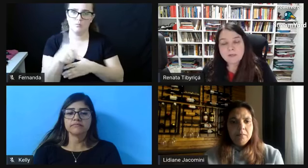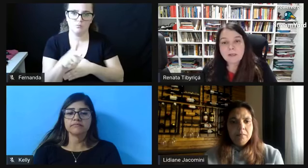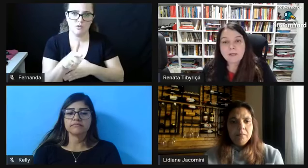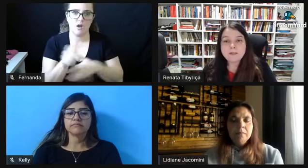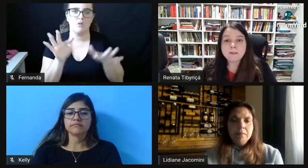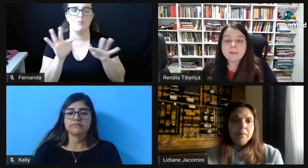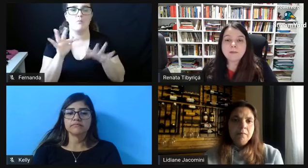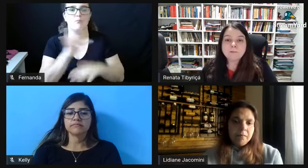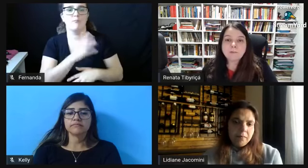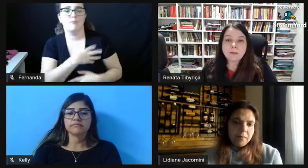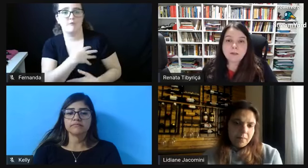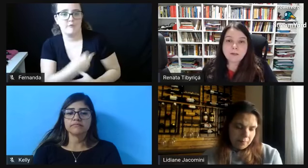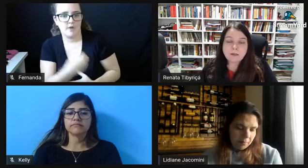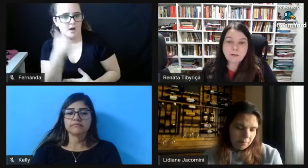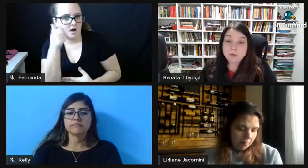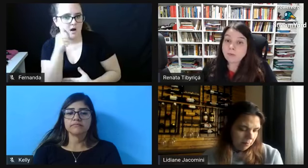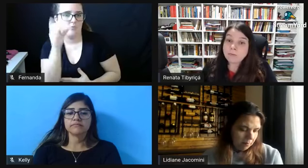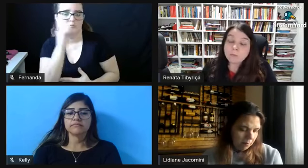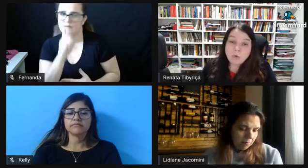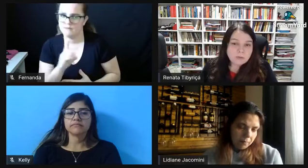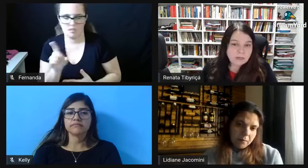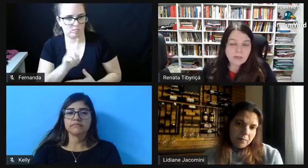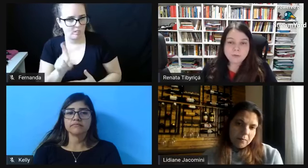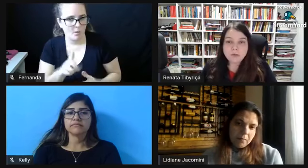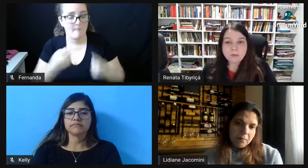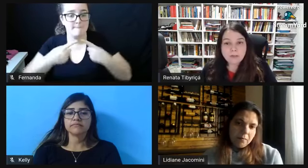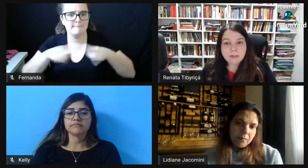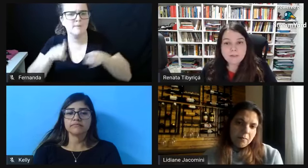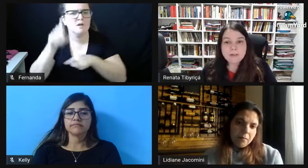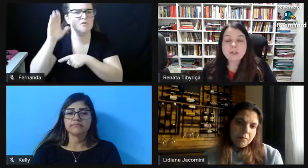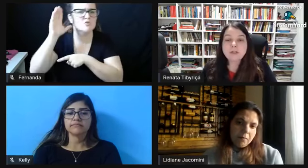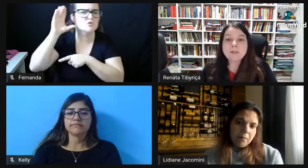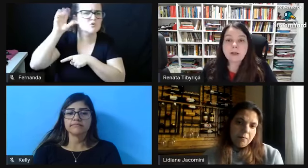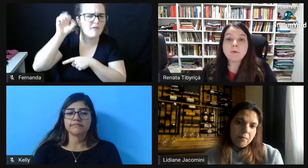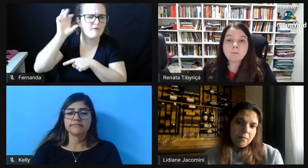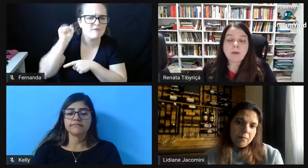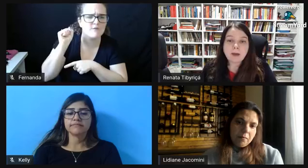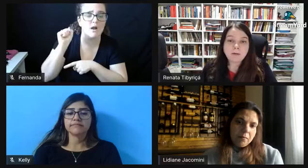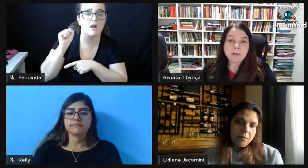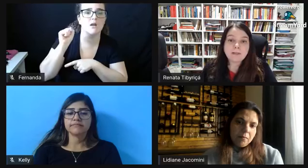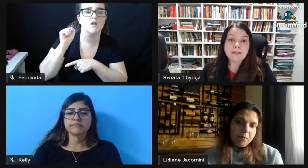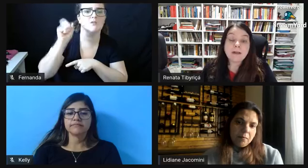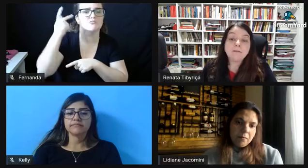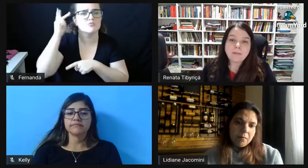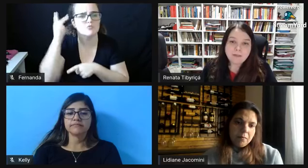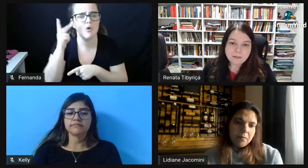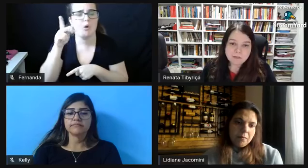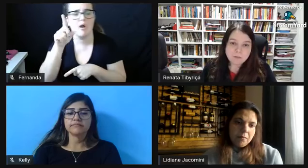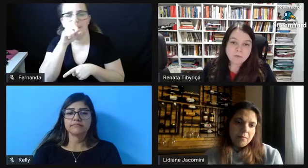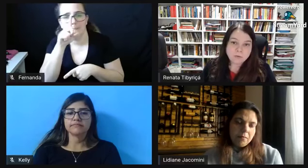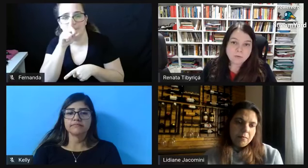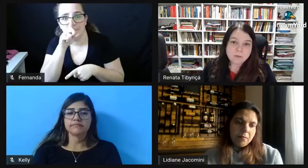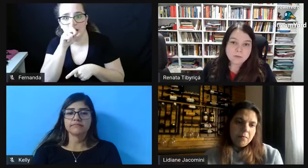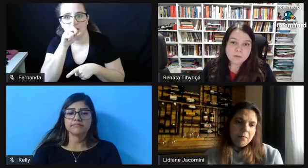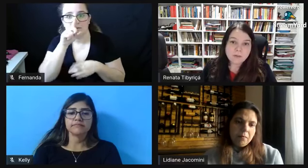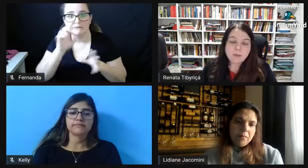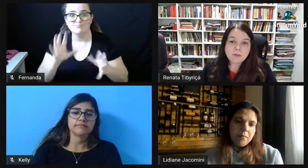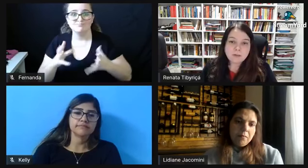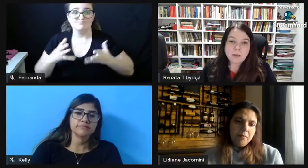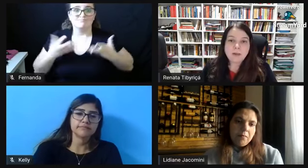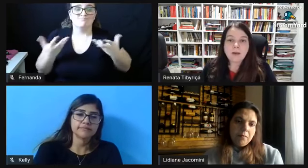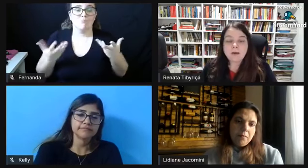com deficiência, eu já ouvi muitos relatos de mães, e a gente sabe o impacto que tem na vida das